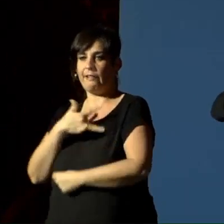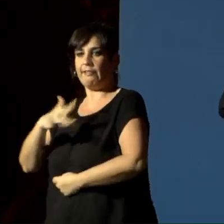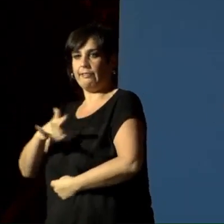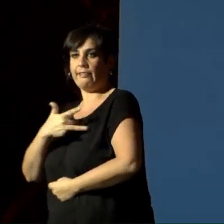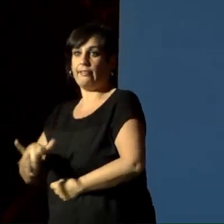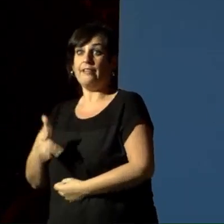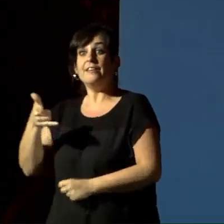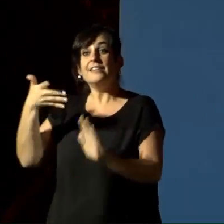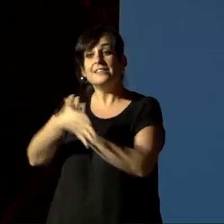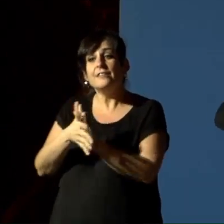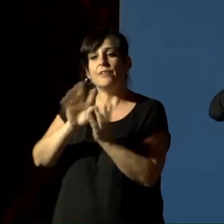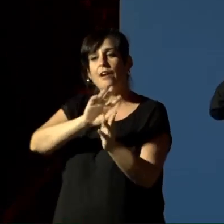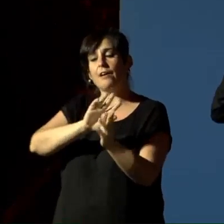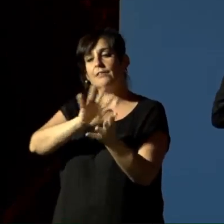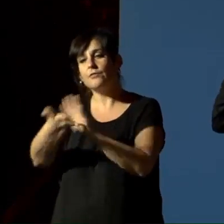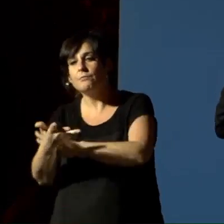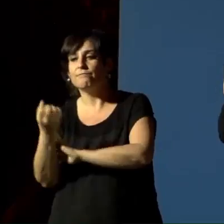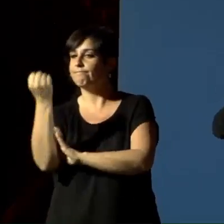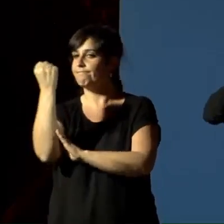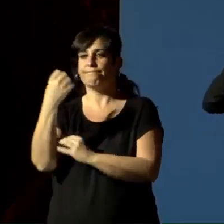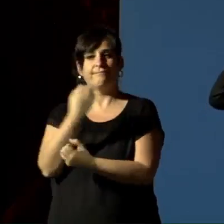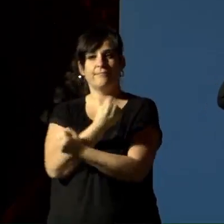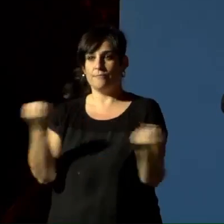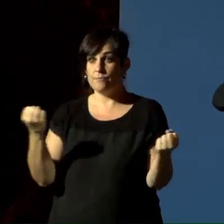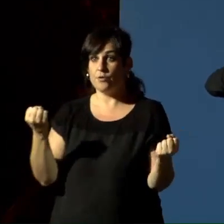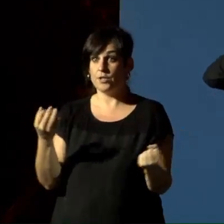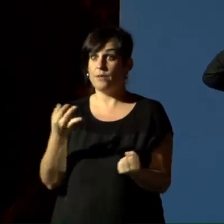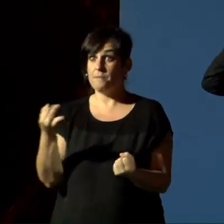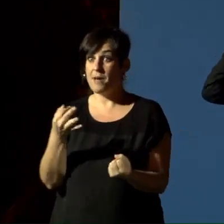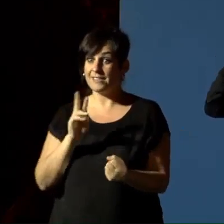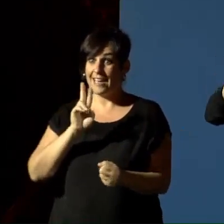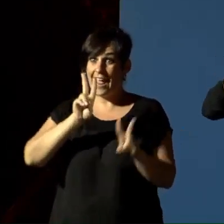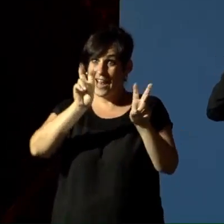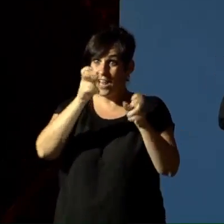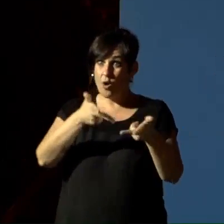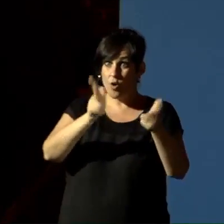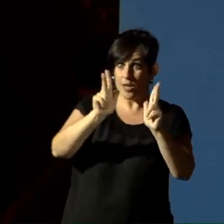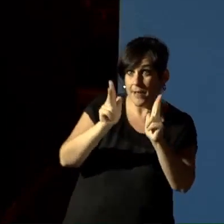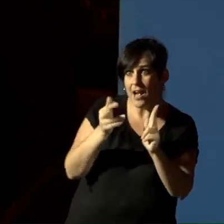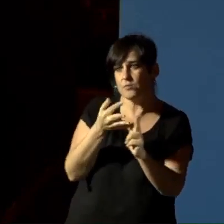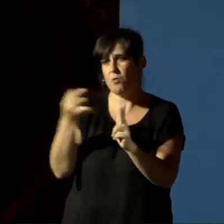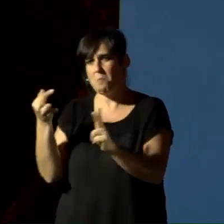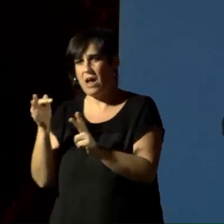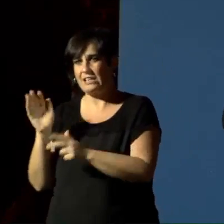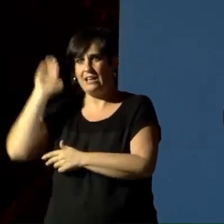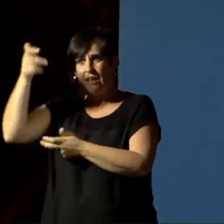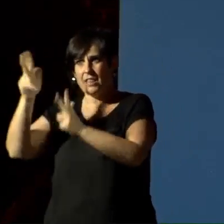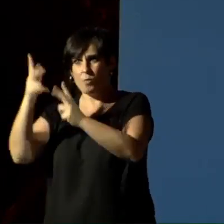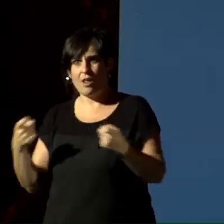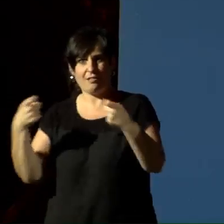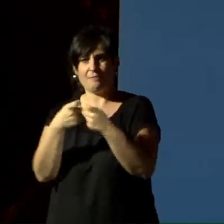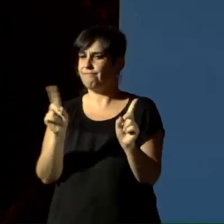enerxética. A confrontación non é da socialdemocracia co neoliberalismo, é da corrupción coa transición enerxética.